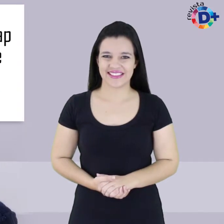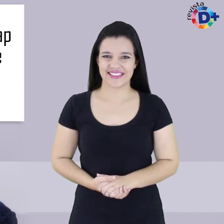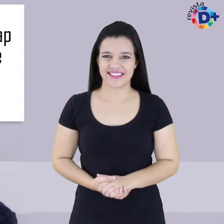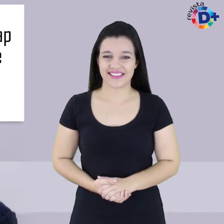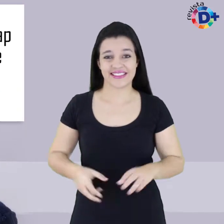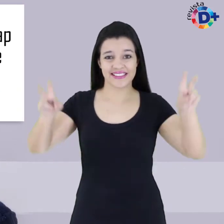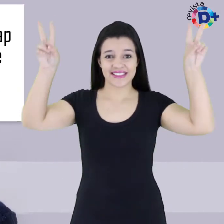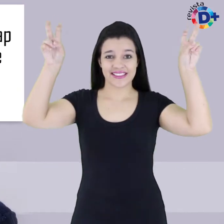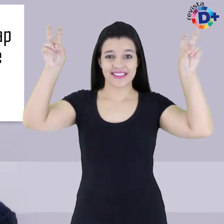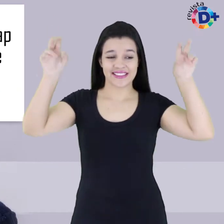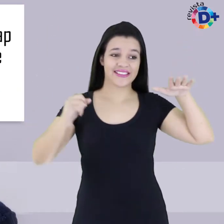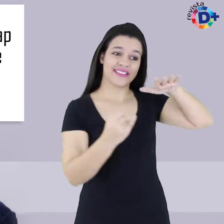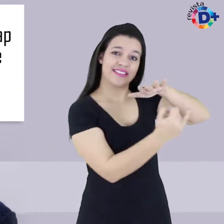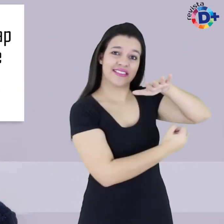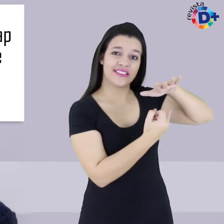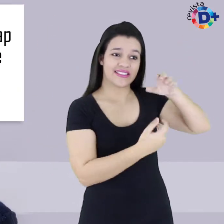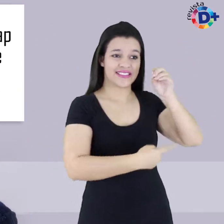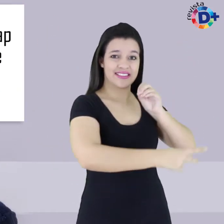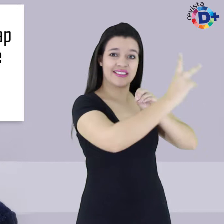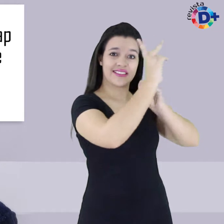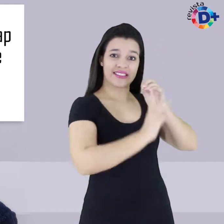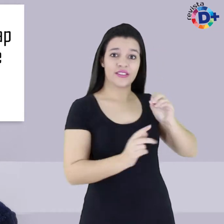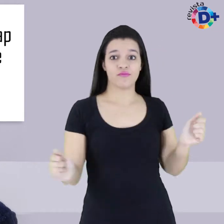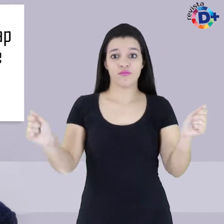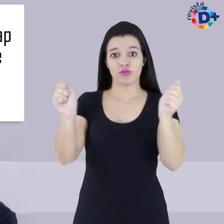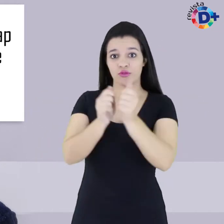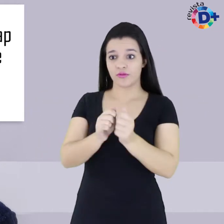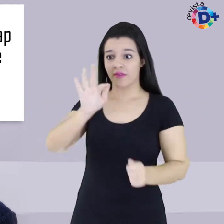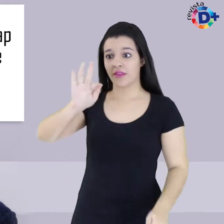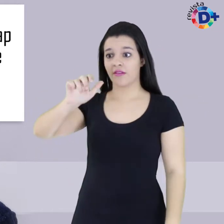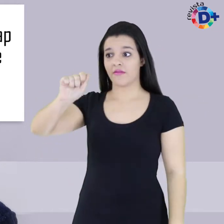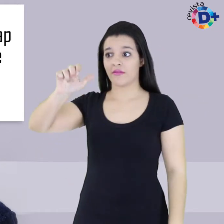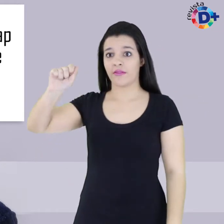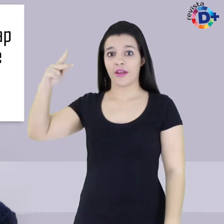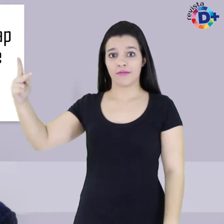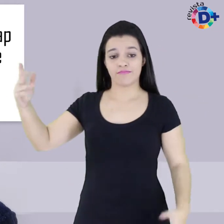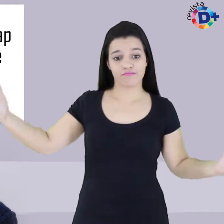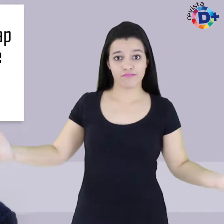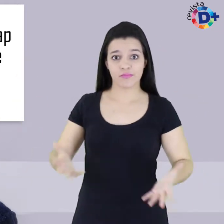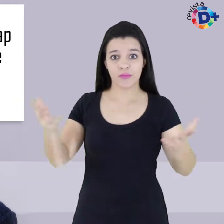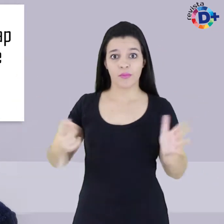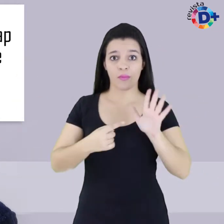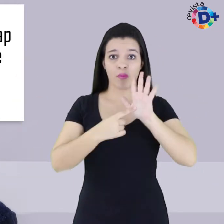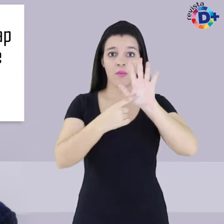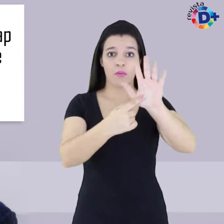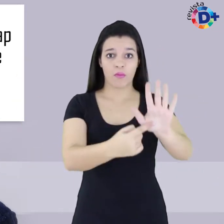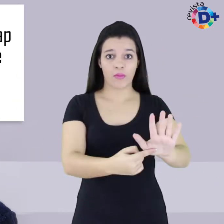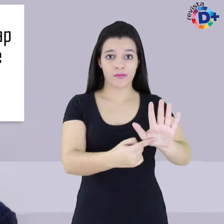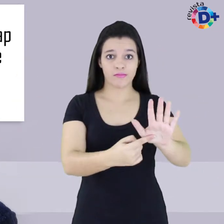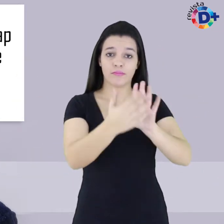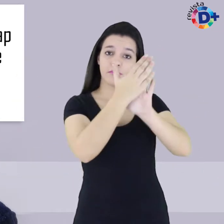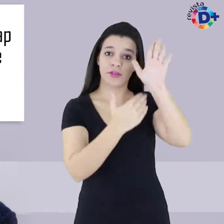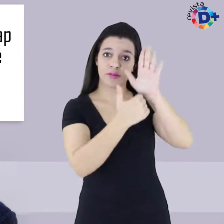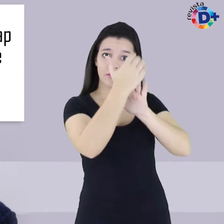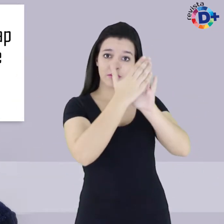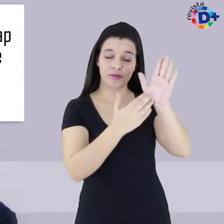Instituto Olga Kos e FAAP promovem exposição e livro sobre o artista